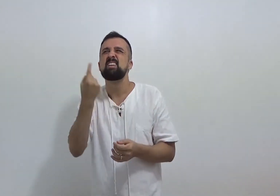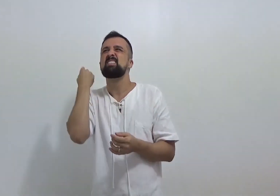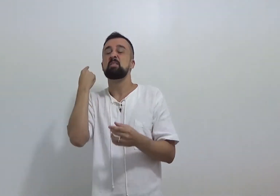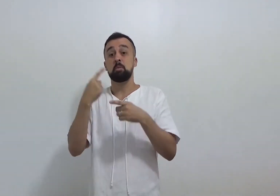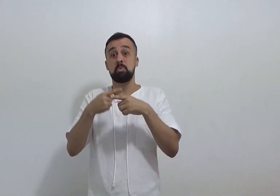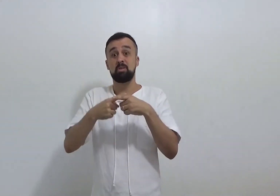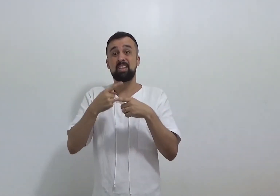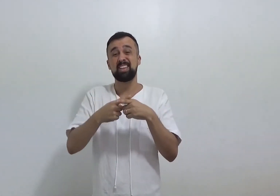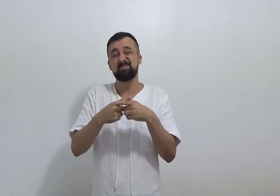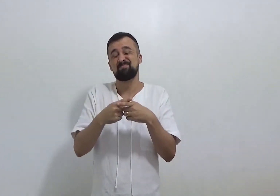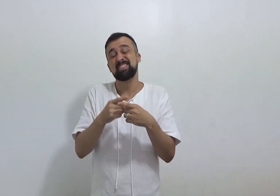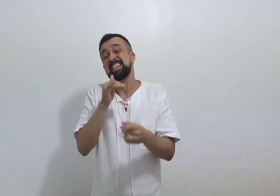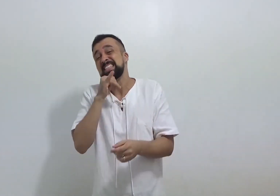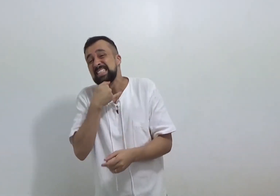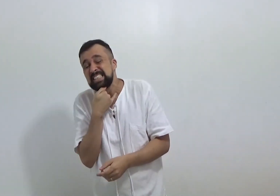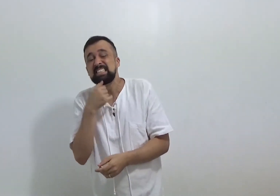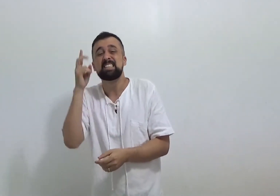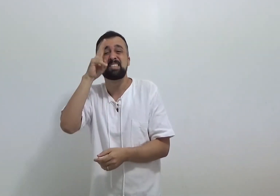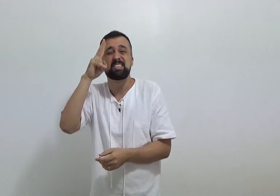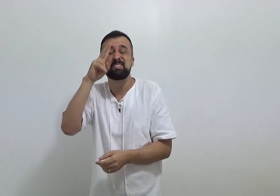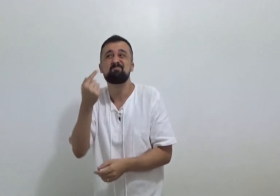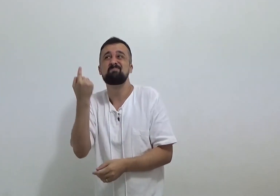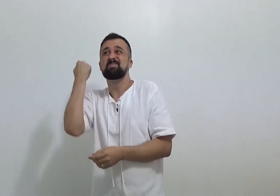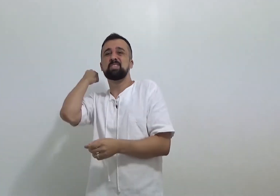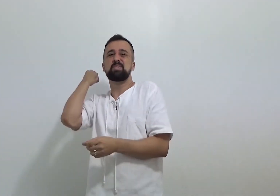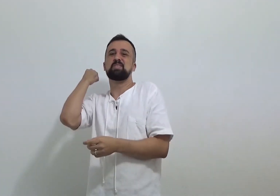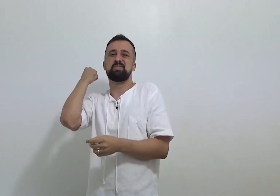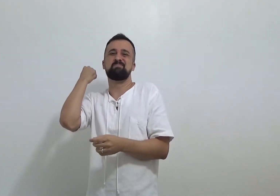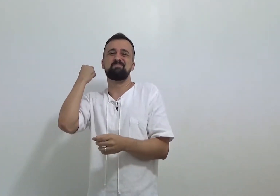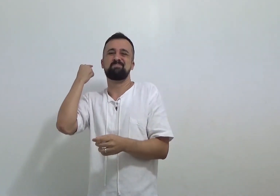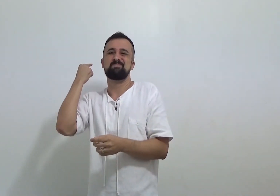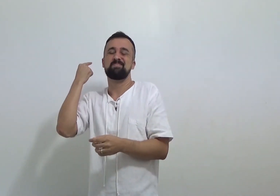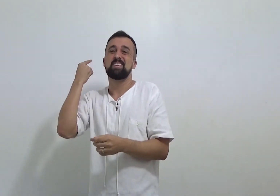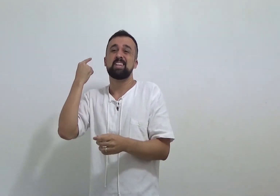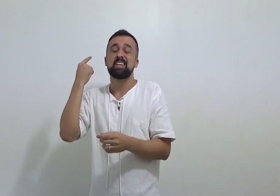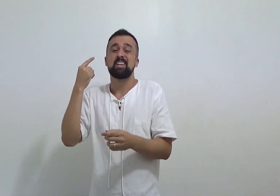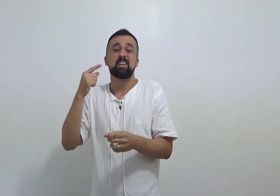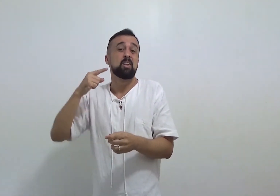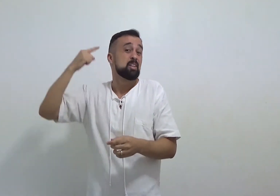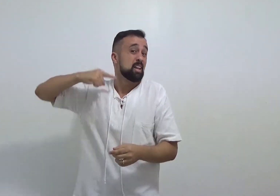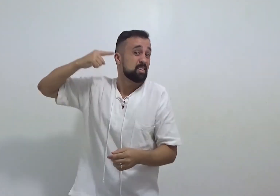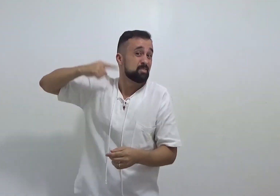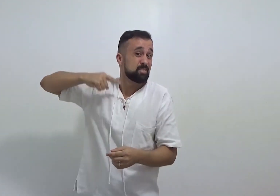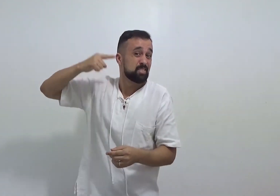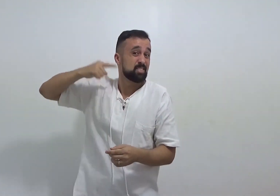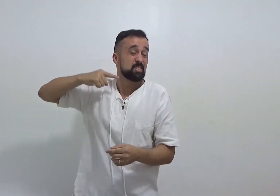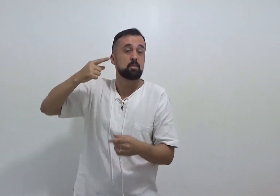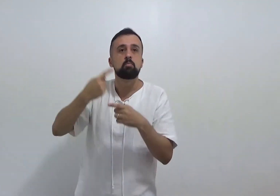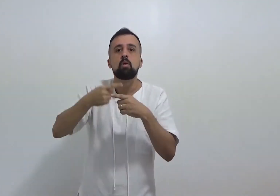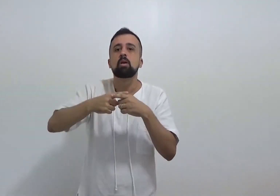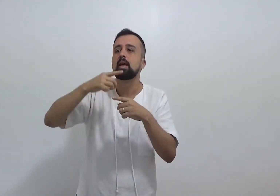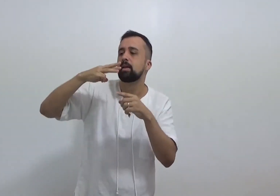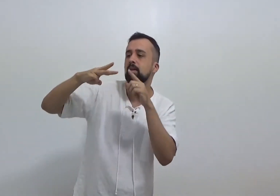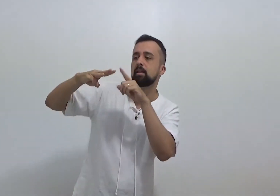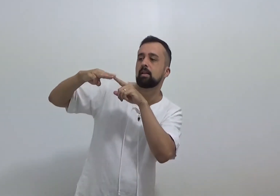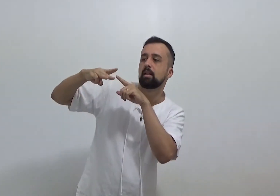talvez porque lembre algo negativo, do passado, na época da oralização,